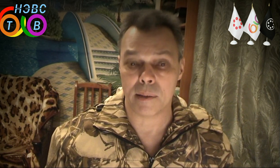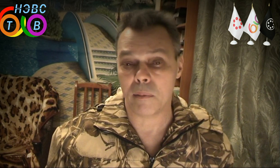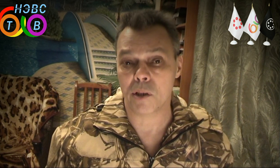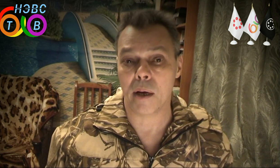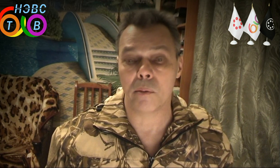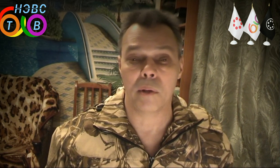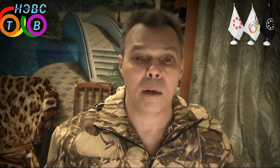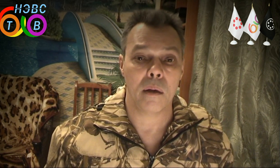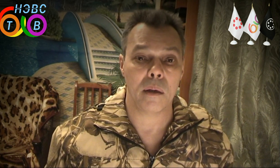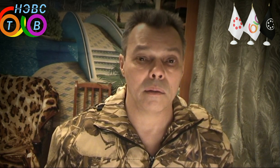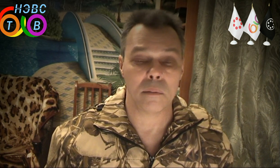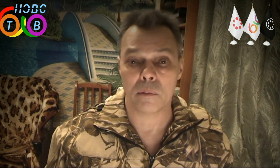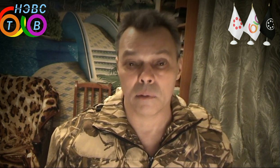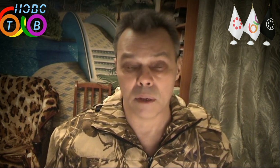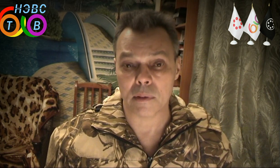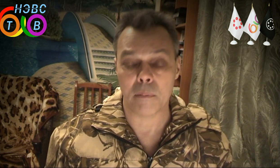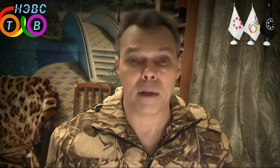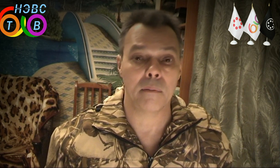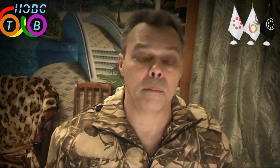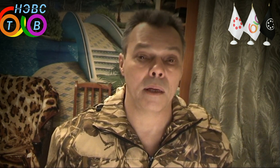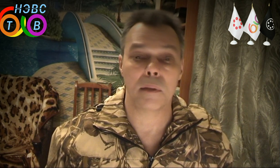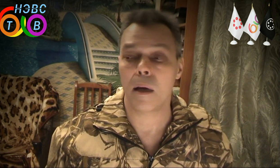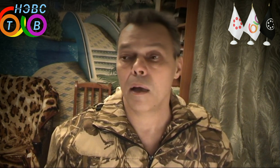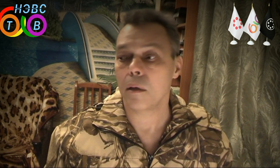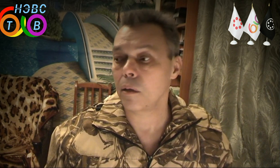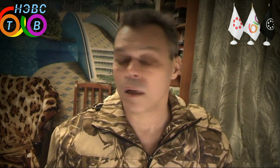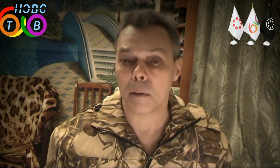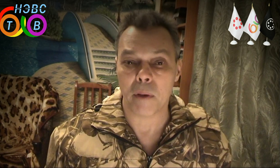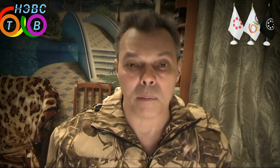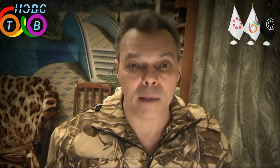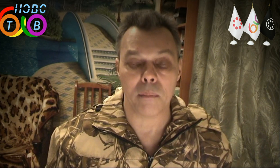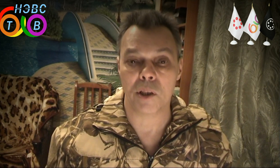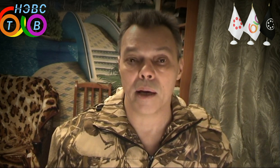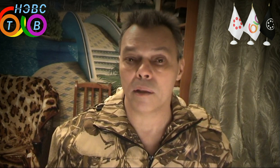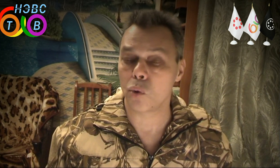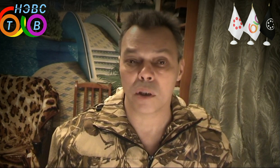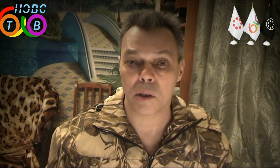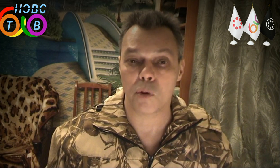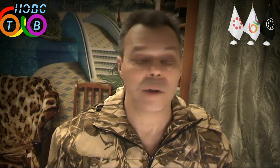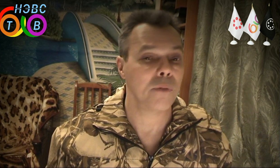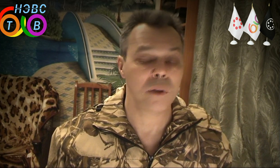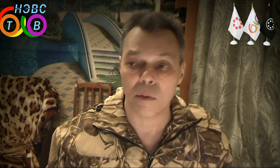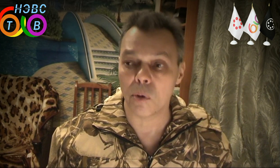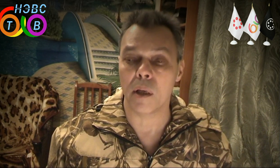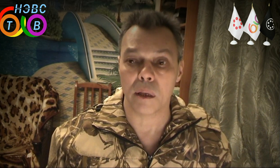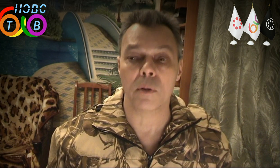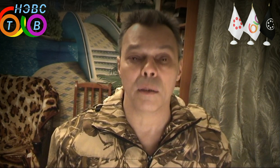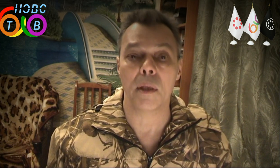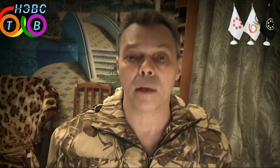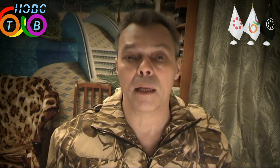пальцем лишают девственной плевы, да, или каким-то предметом лишает, тот же даже мужчина. Все равно это вот именно тогда